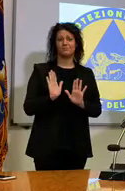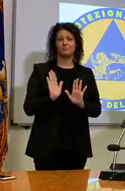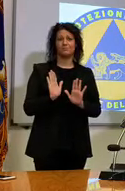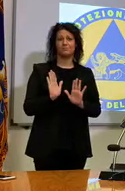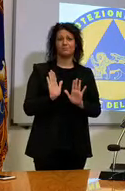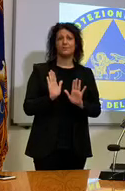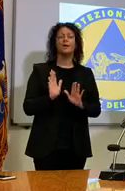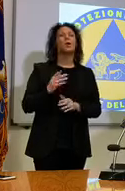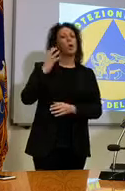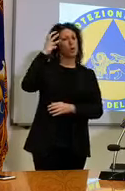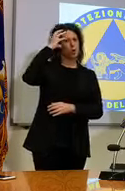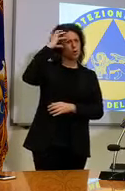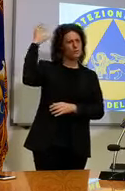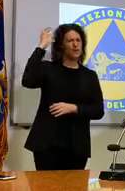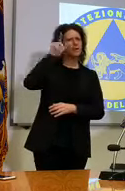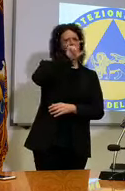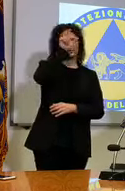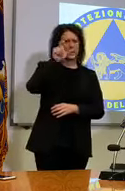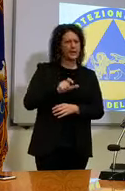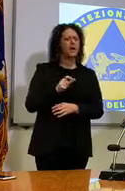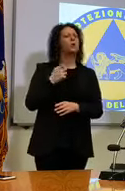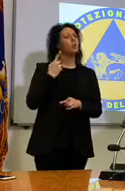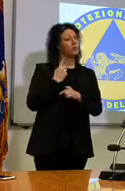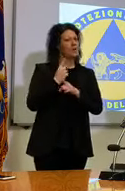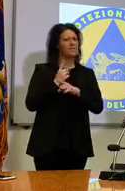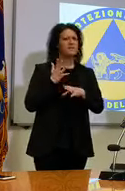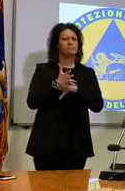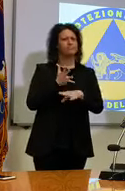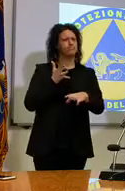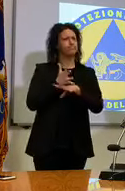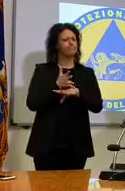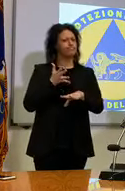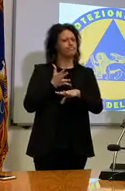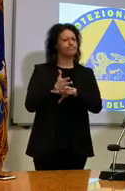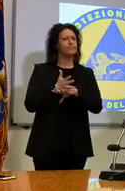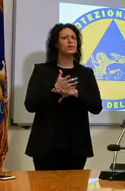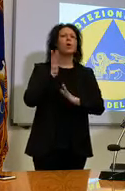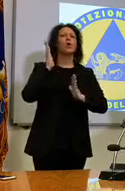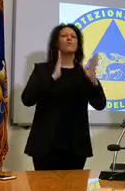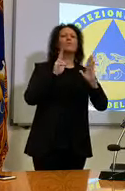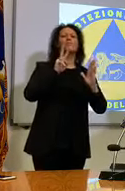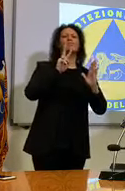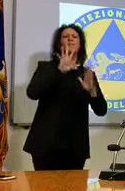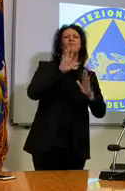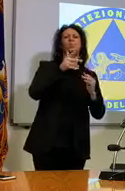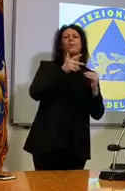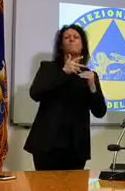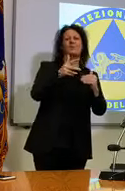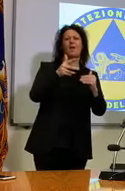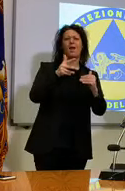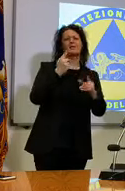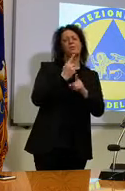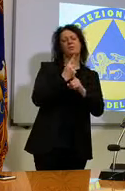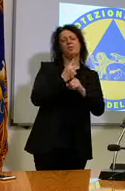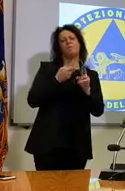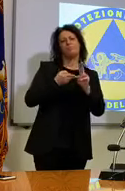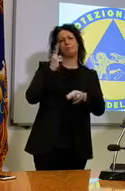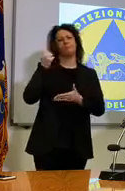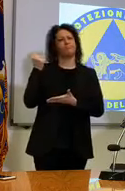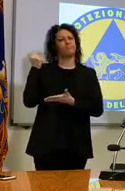governo italiano sicuramente continui a intervenire in maniera più pesante rispetto ai 25, a quello che è miliardi, visto e considerato